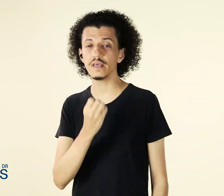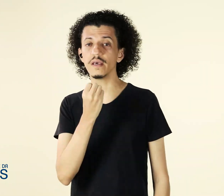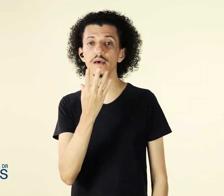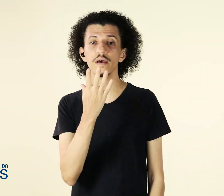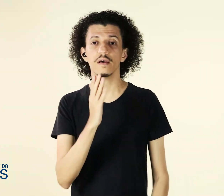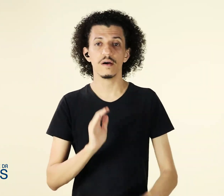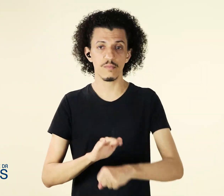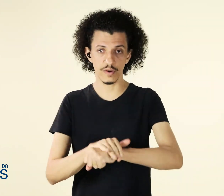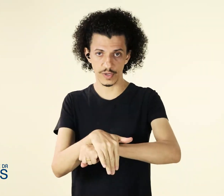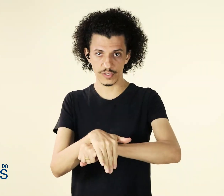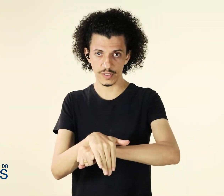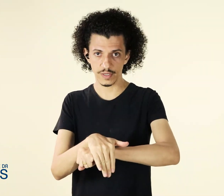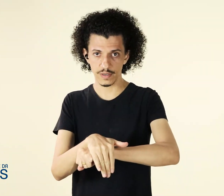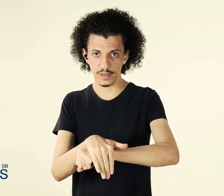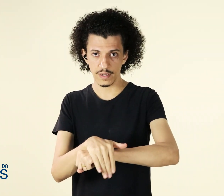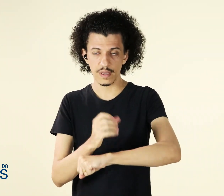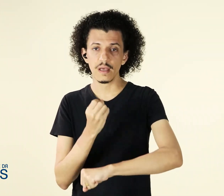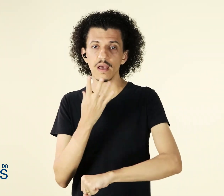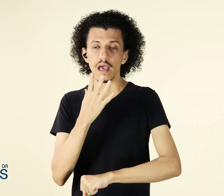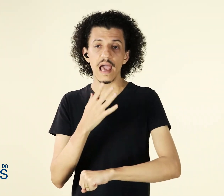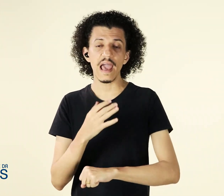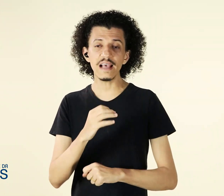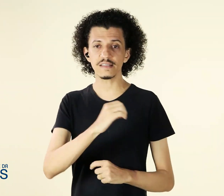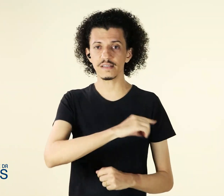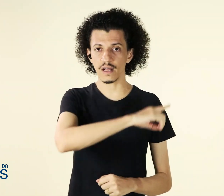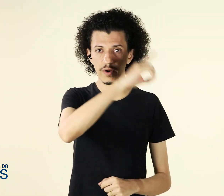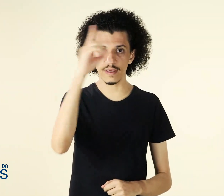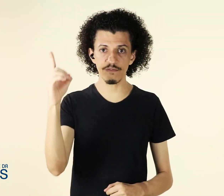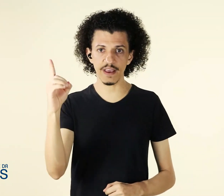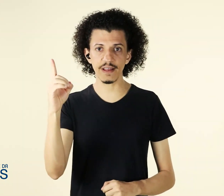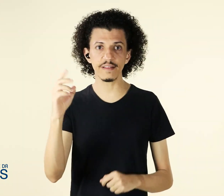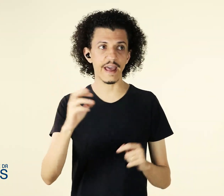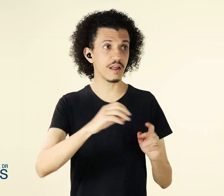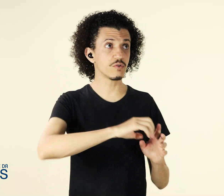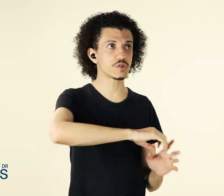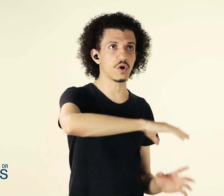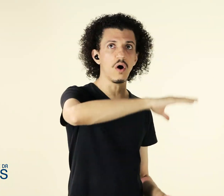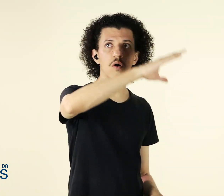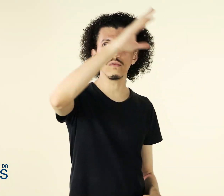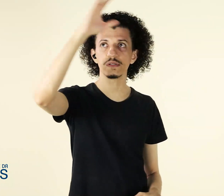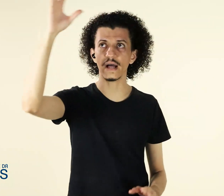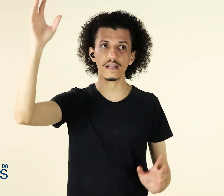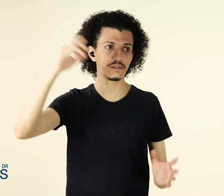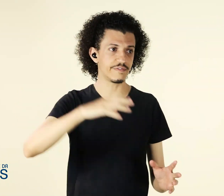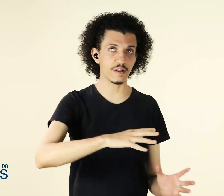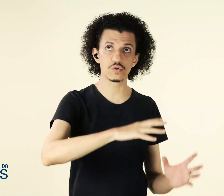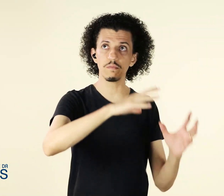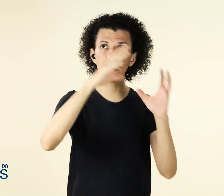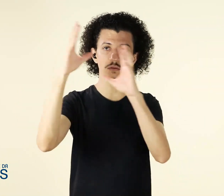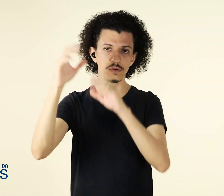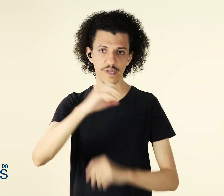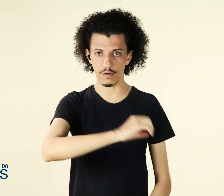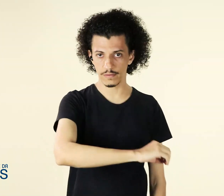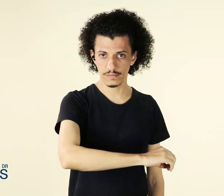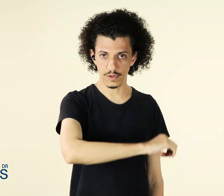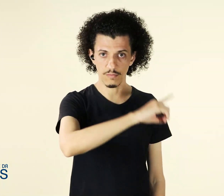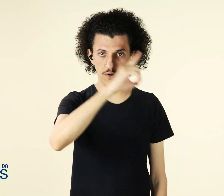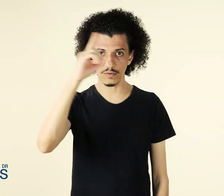E boa noite. Esse sinal aqui vem da ideia do sol estar de fato subindo no céu. Então, bom